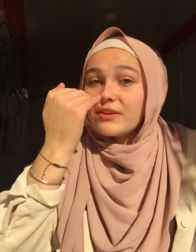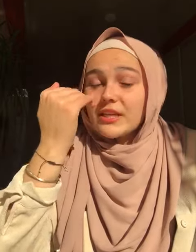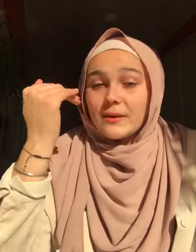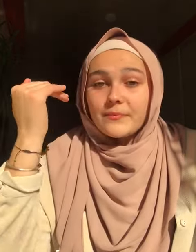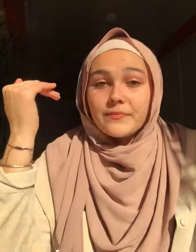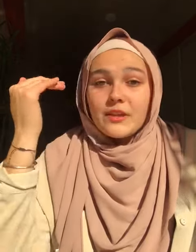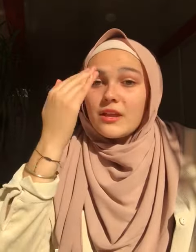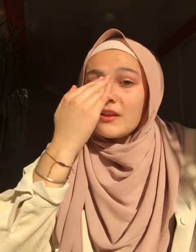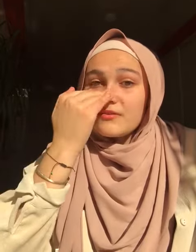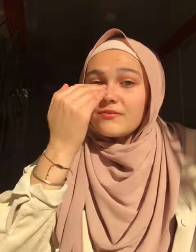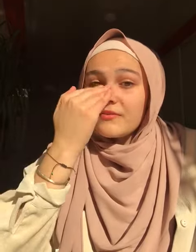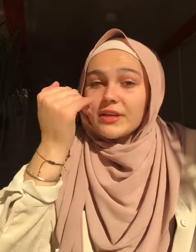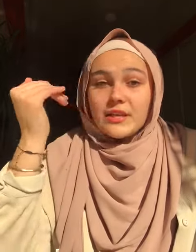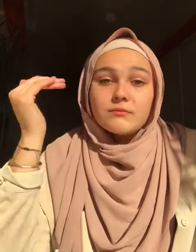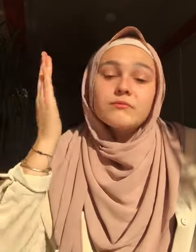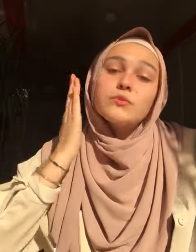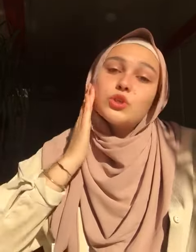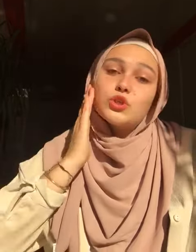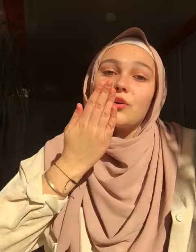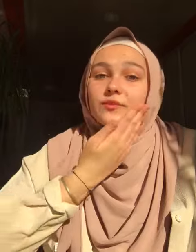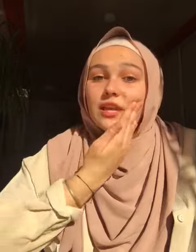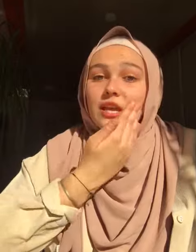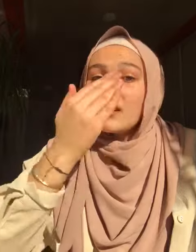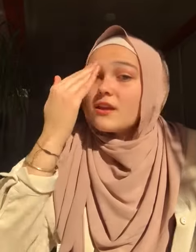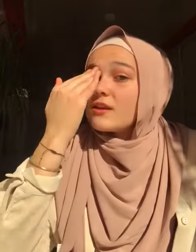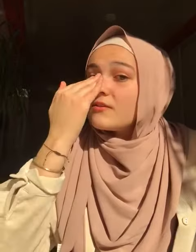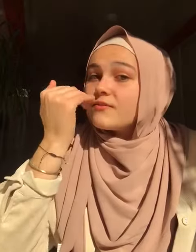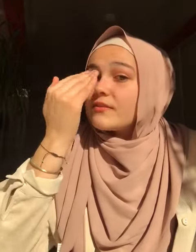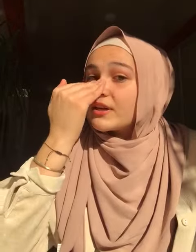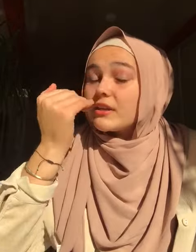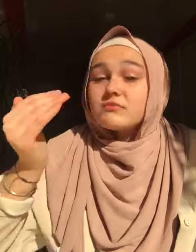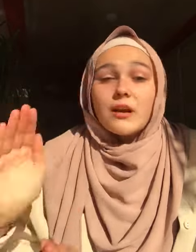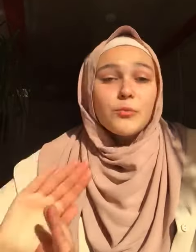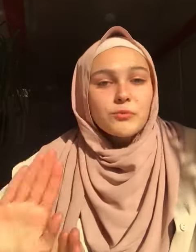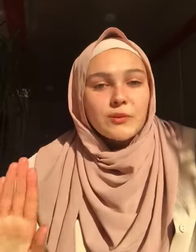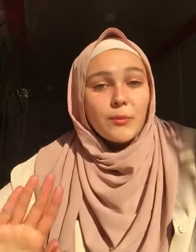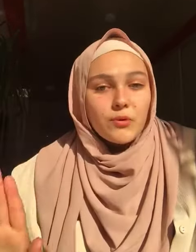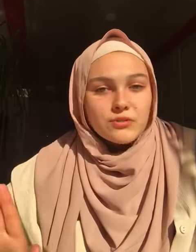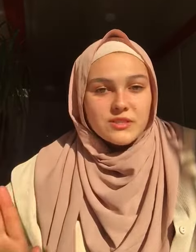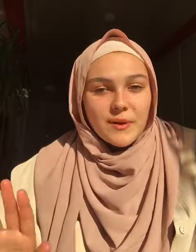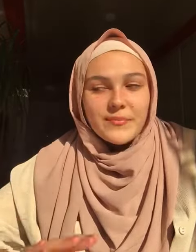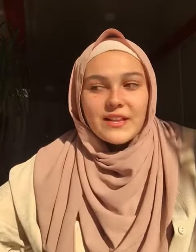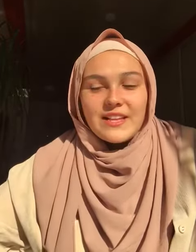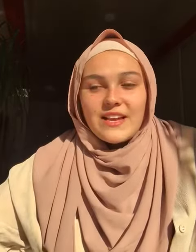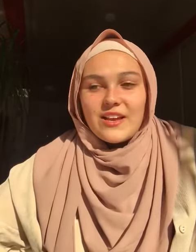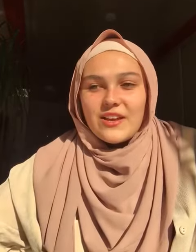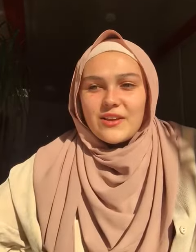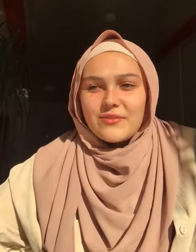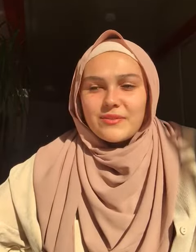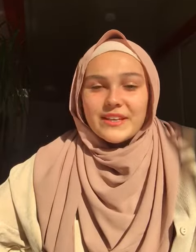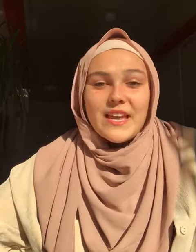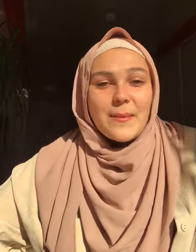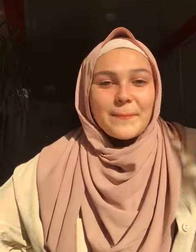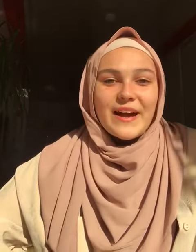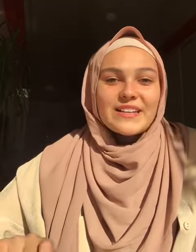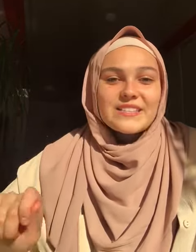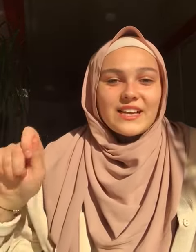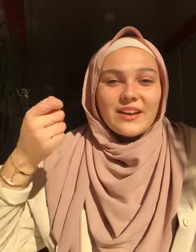février, février, janvier, février. Ça, me demandez pas pourquoi, je sais pas. Février, mars. Alors,